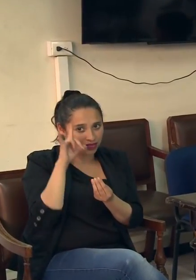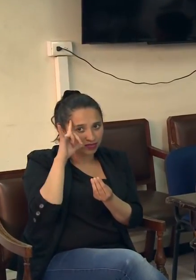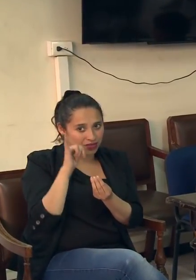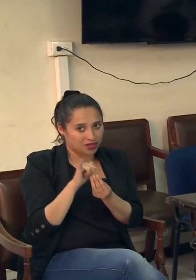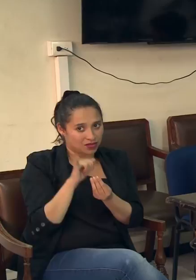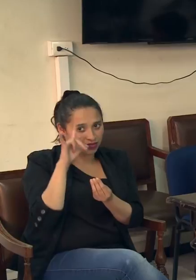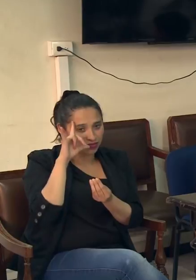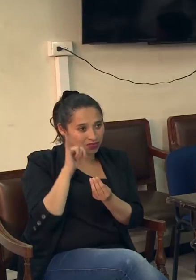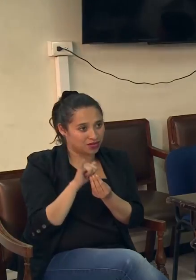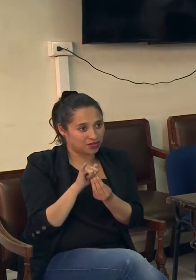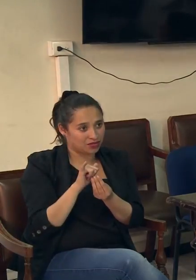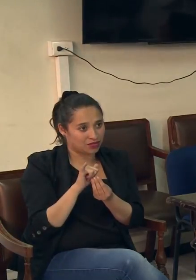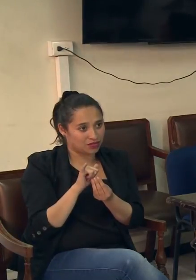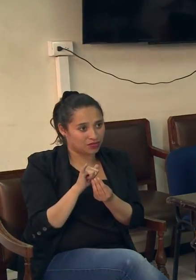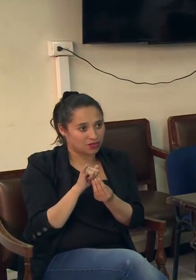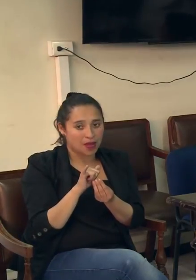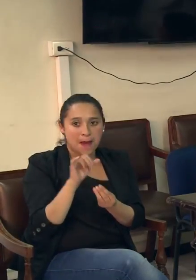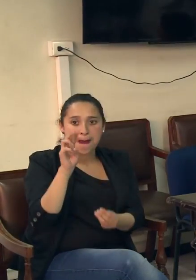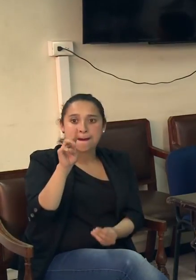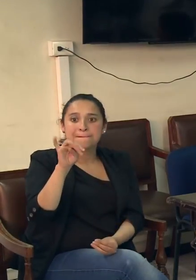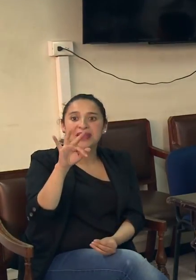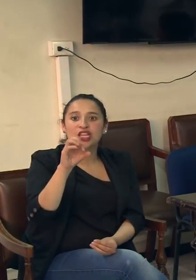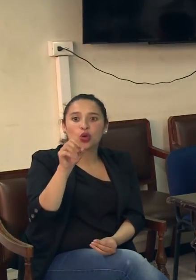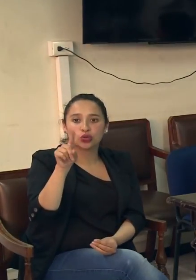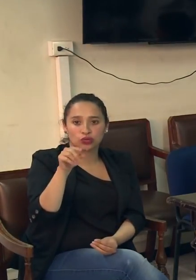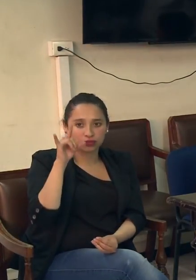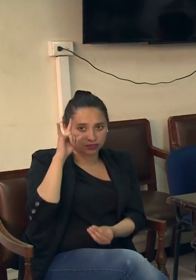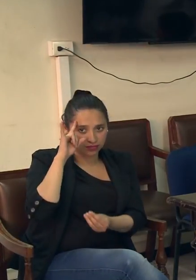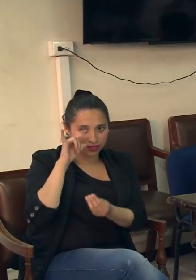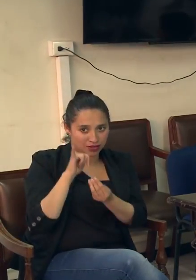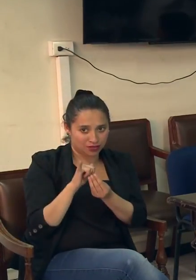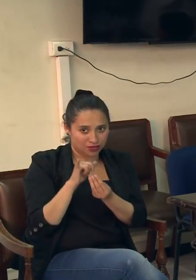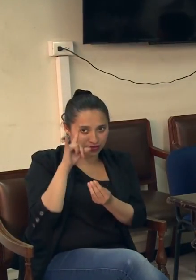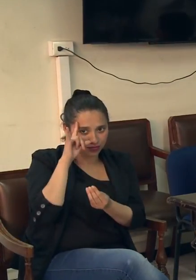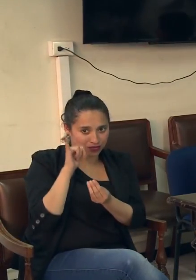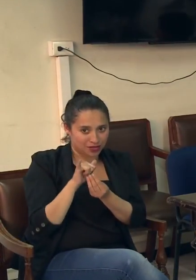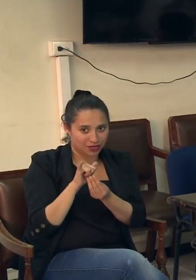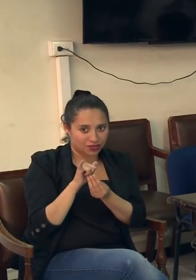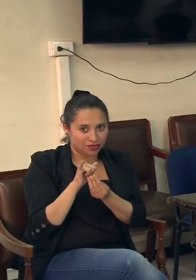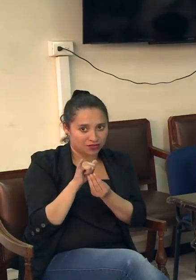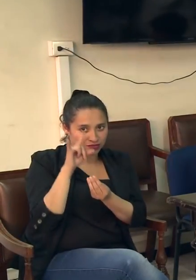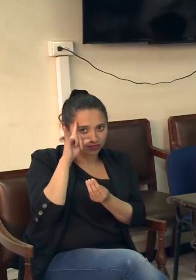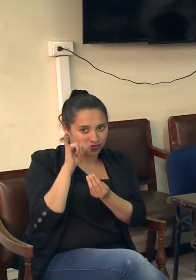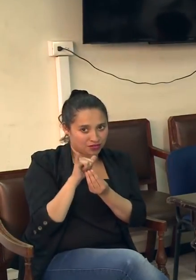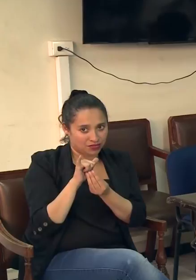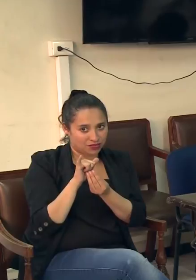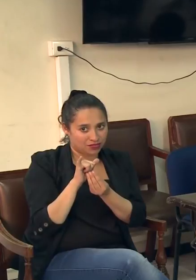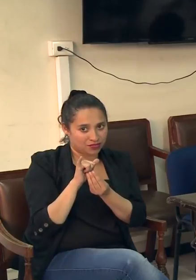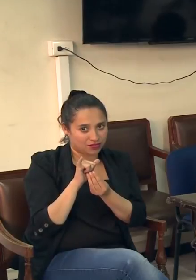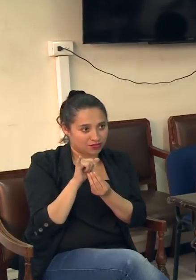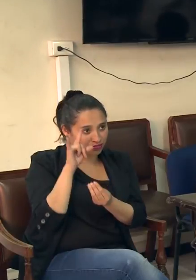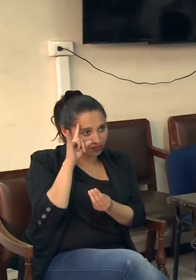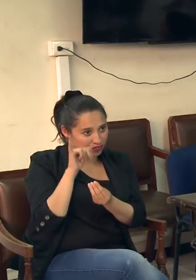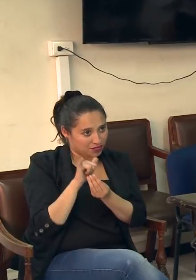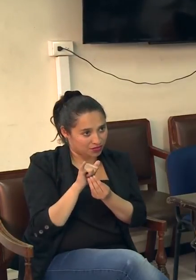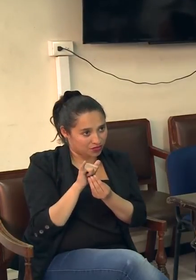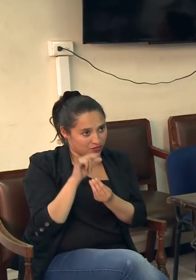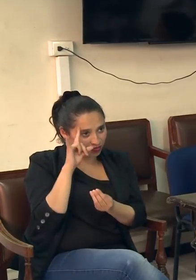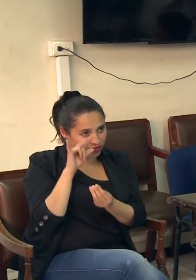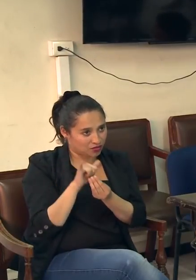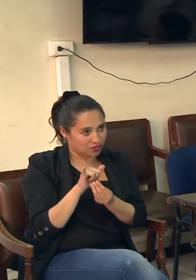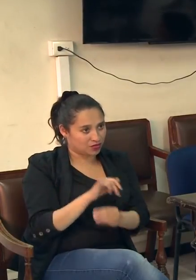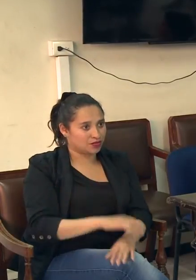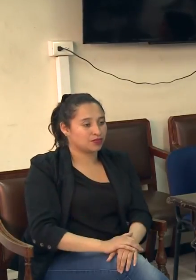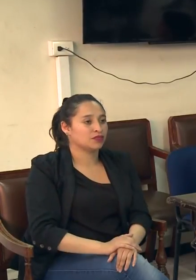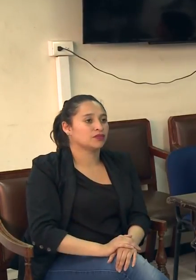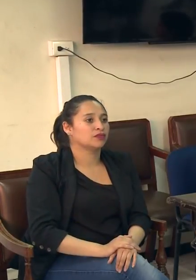la derechización que ha sufrido toda América Latina en general, y América del Norte también, con lo que